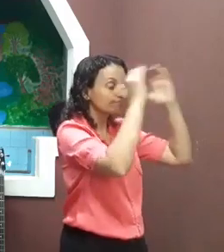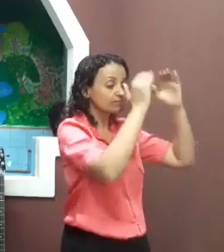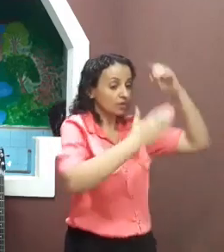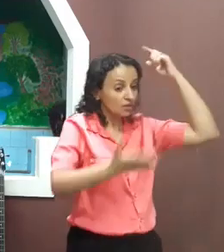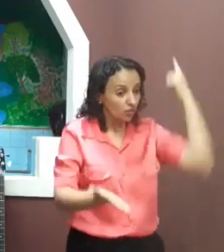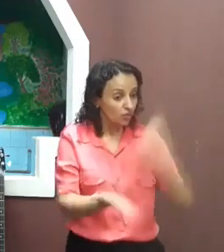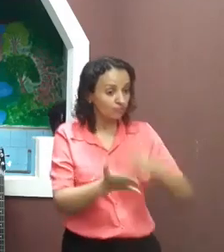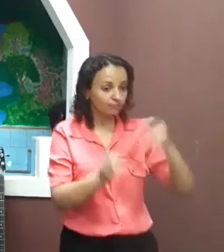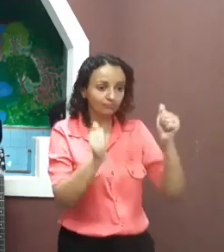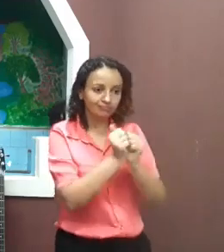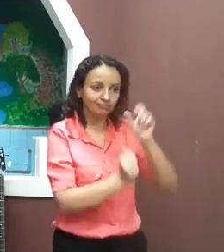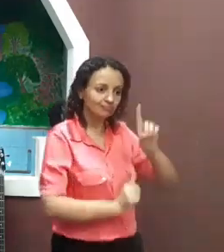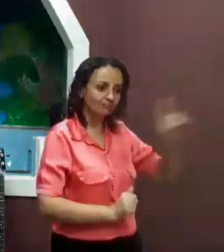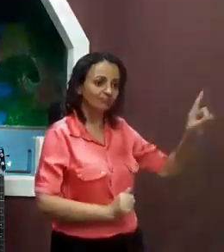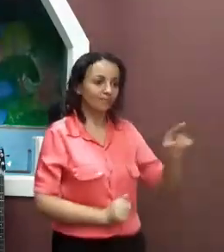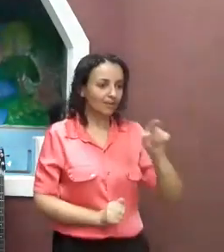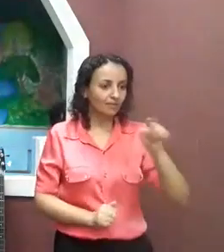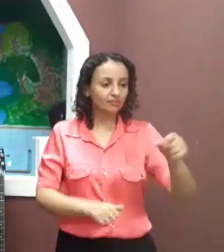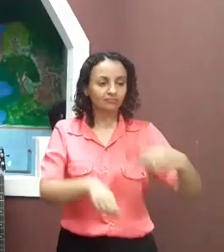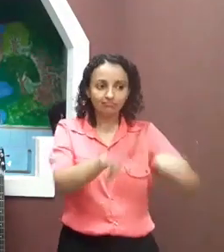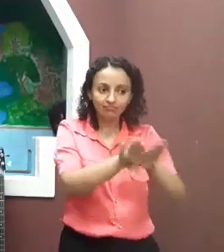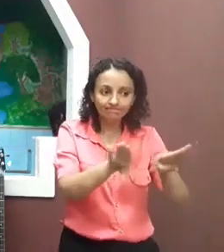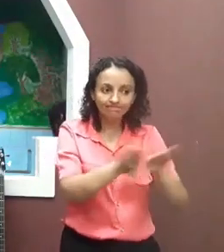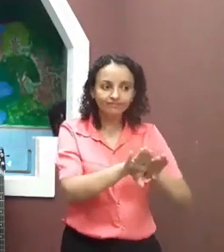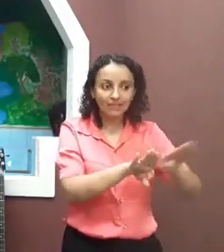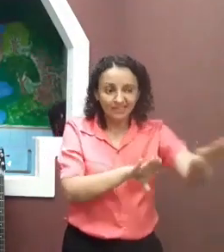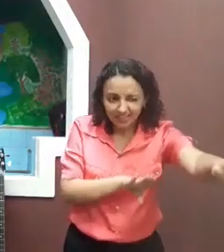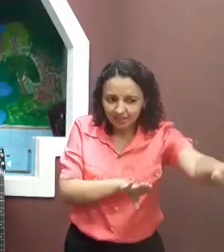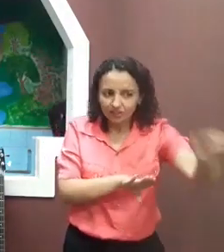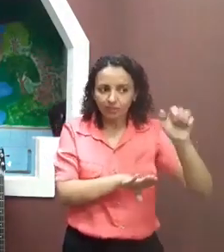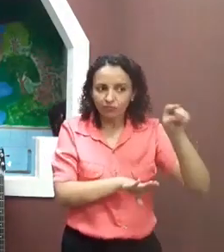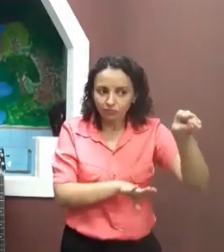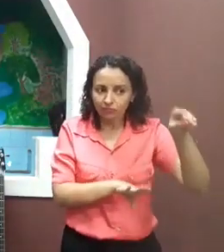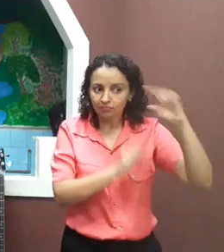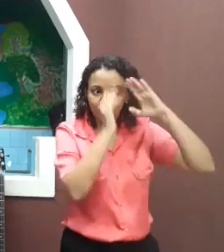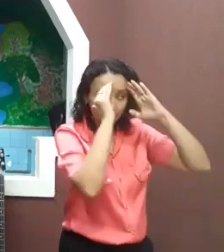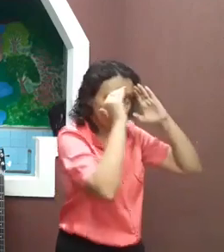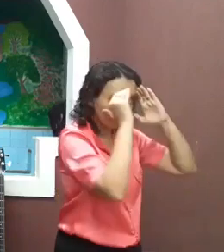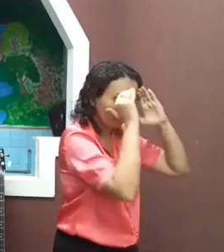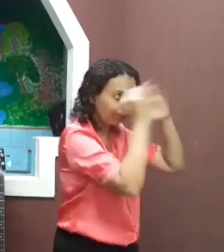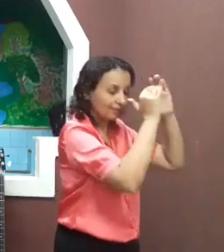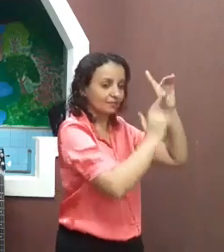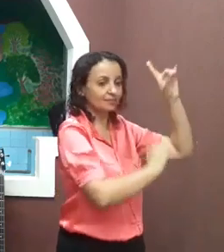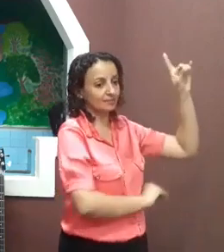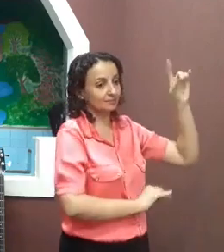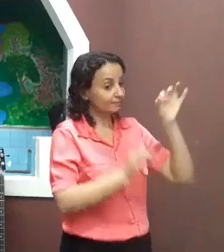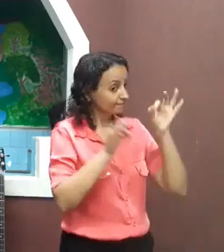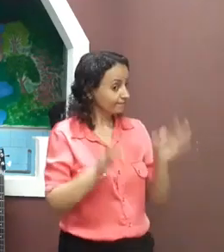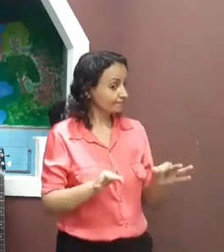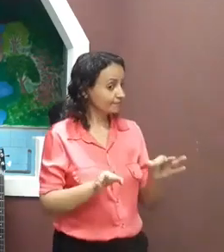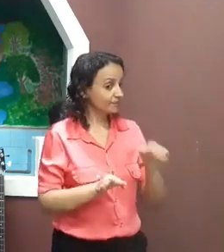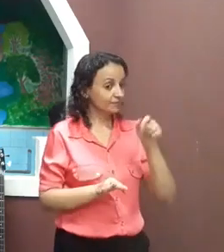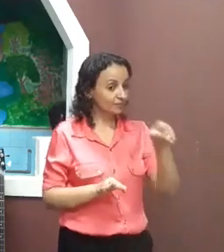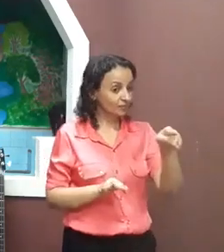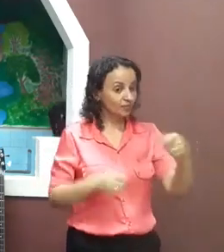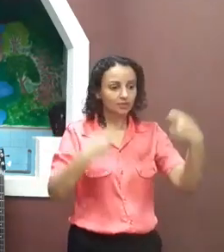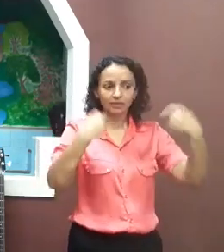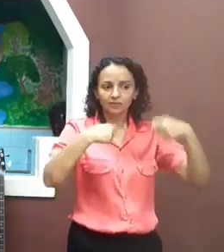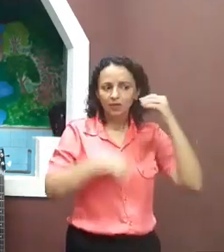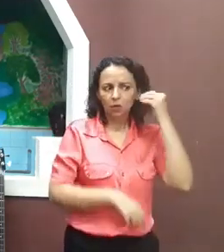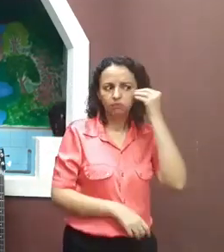com Deus. Você é chamado a ter um compromisso com Deus. Experimente ser comprometido